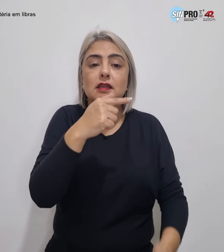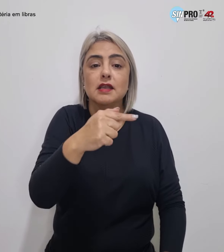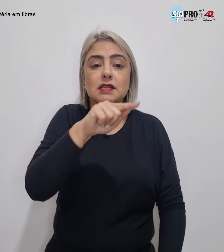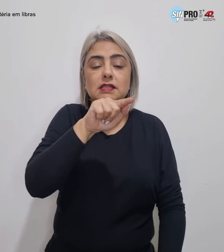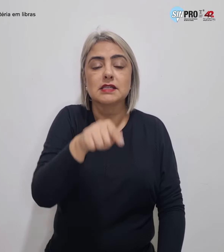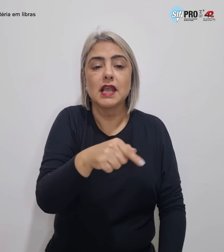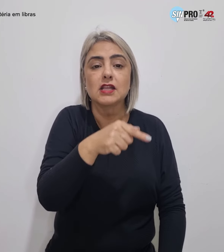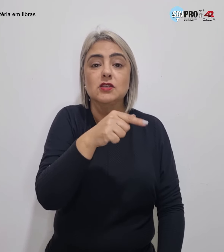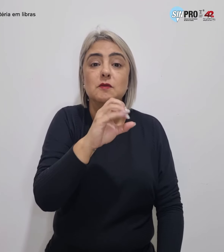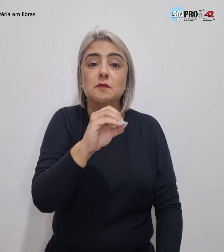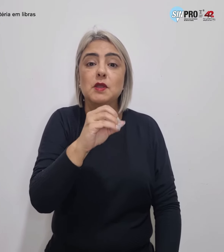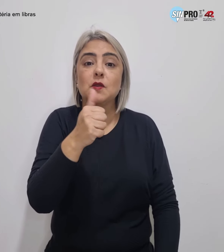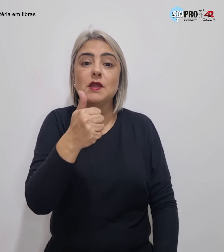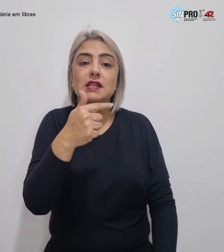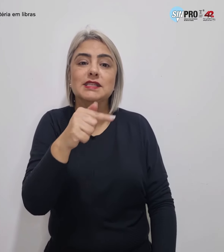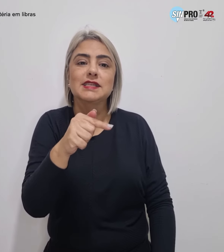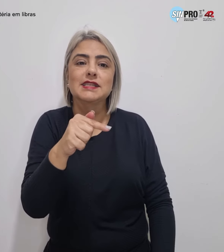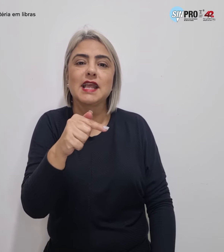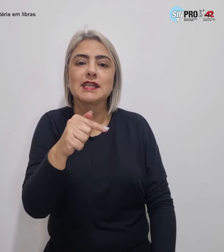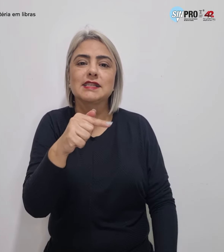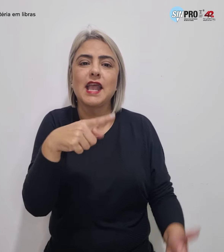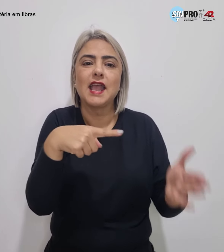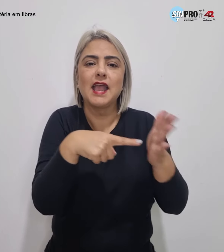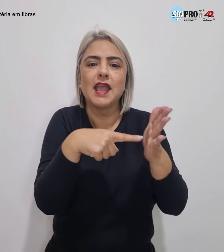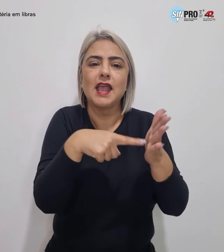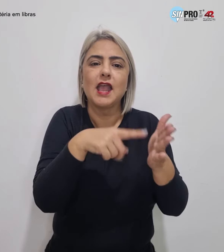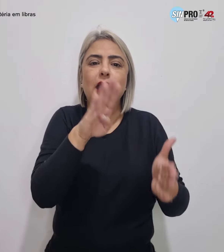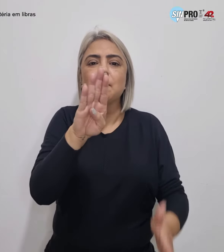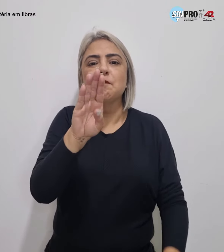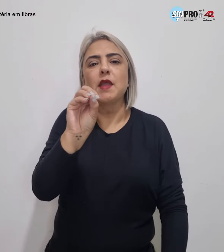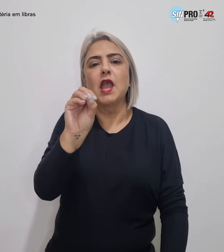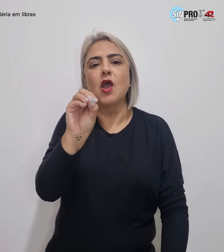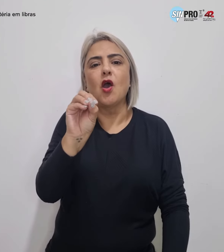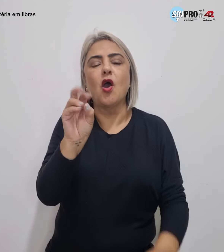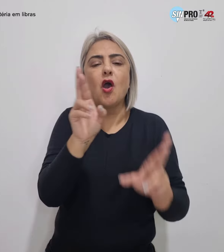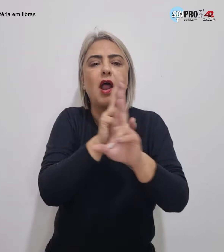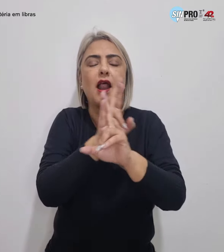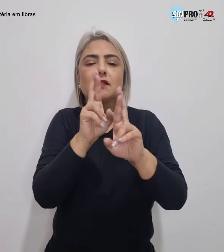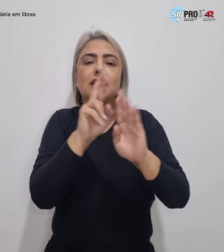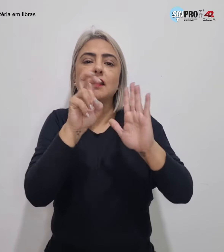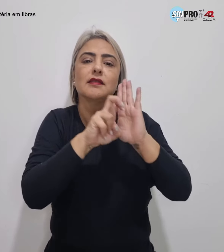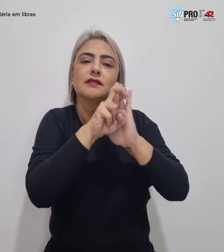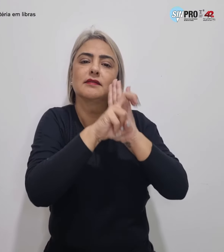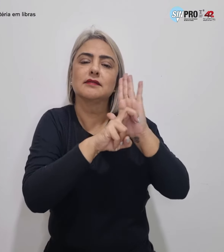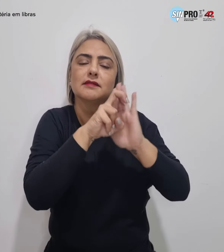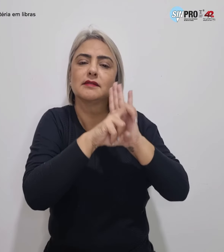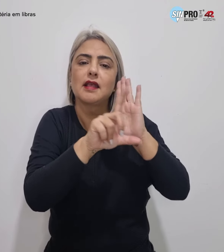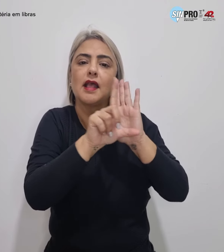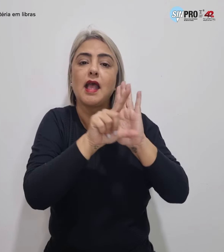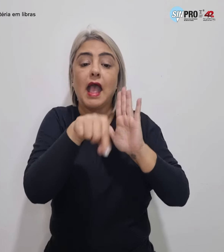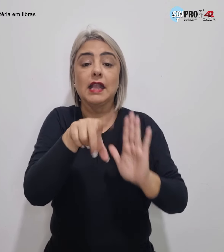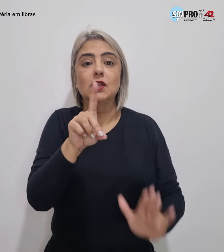7.017 ocorrências relacionadas a Lei Maria da Penha no distrito federal